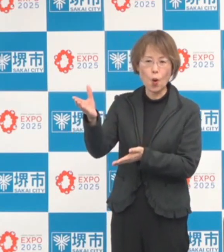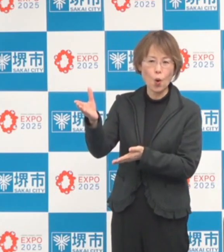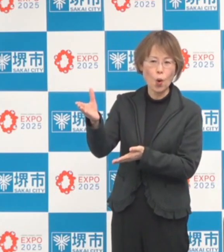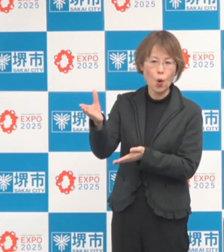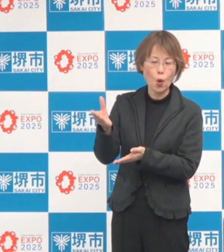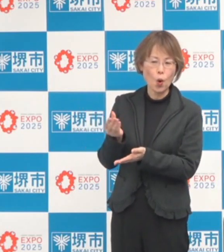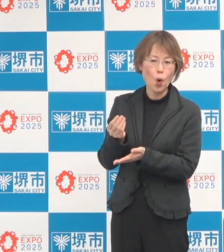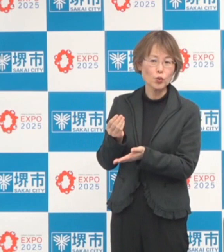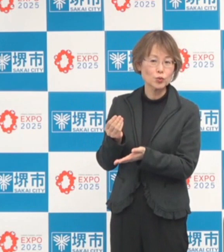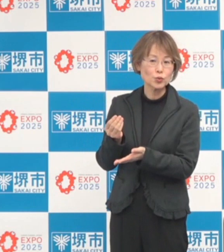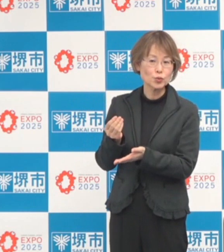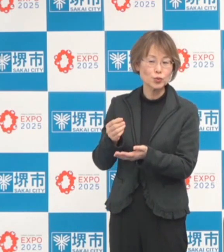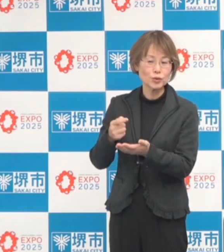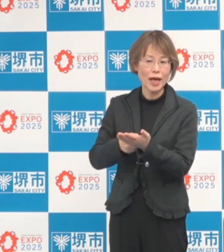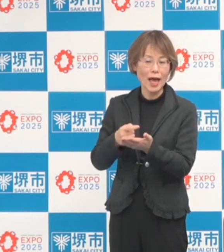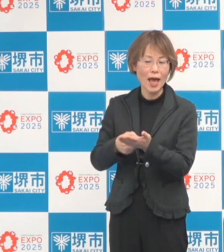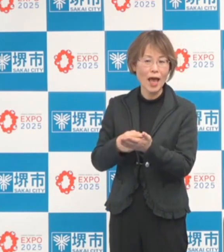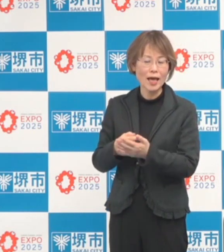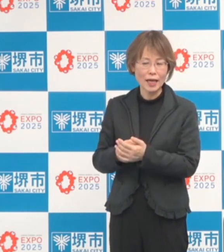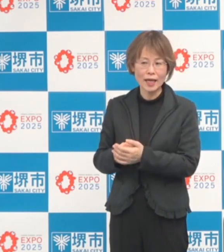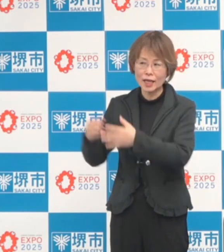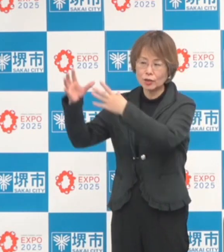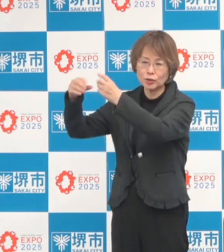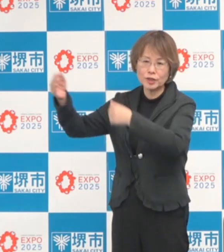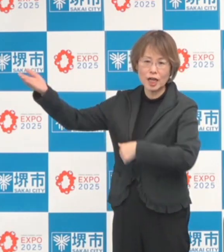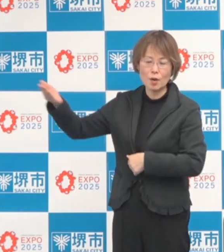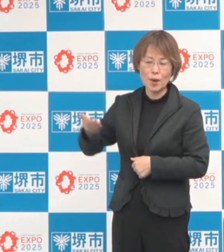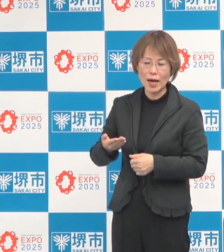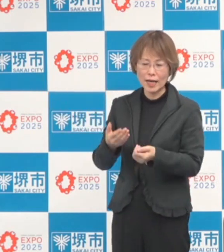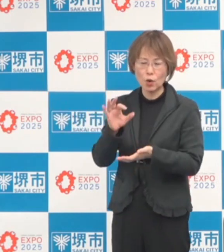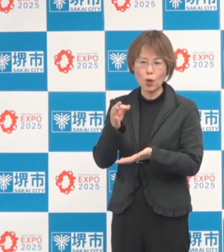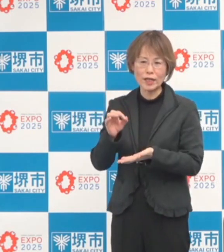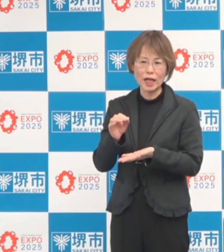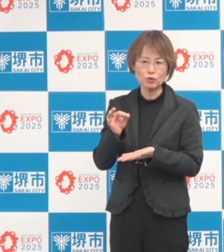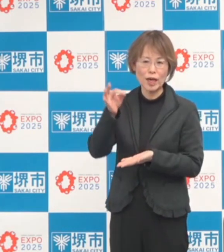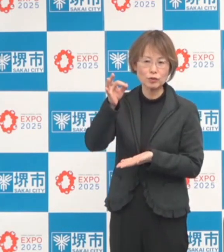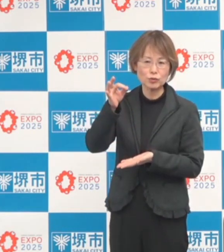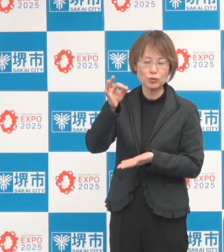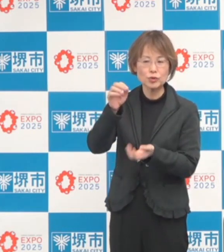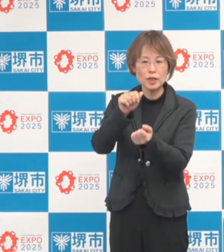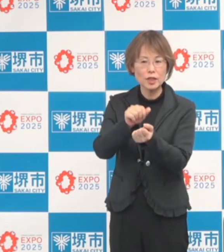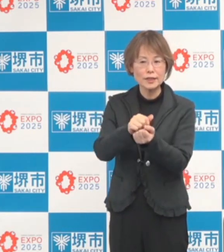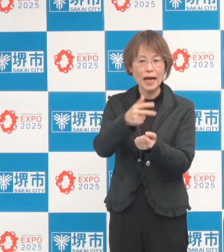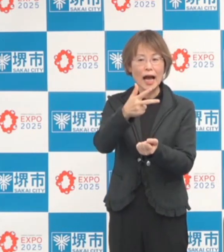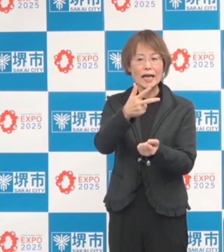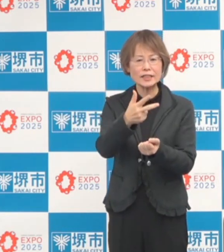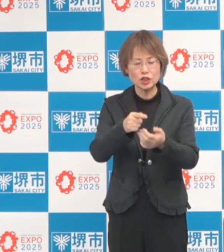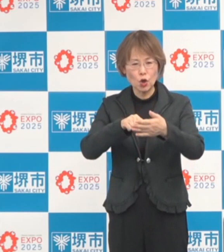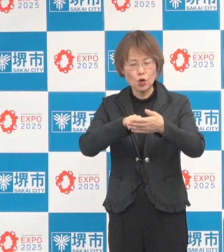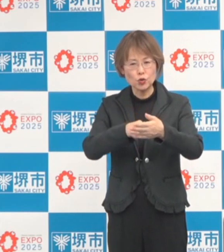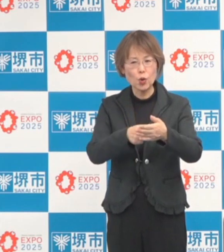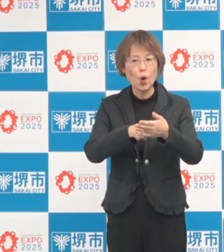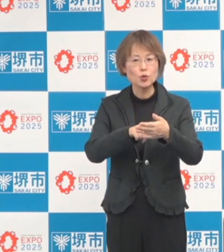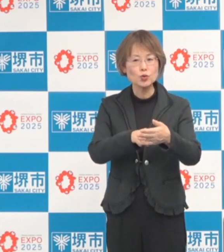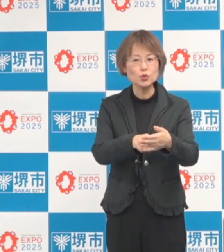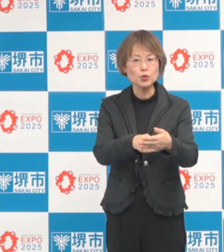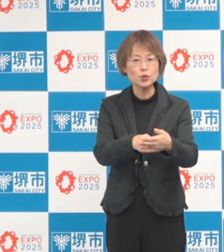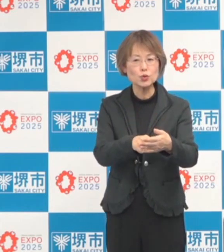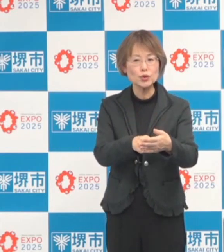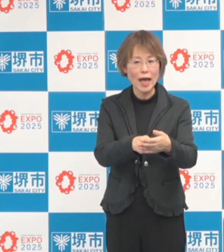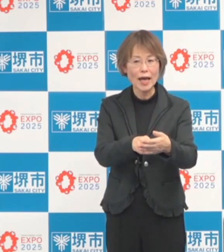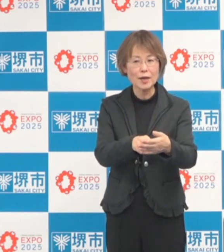り国から返ってくるお金が増えるんだということなので、堺市の努力としてこ